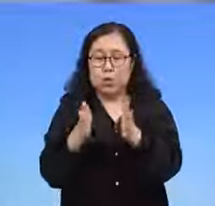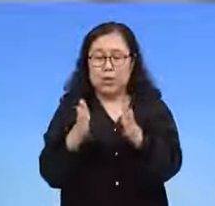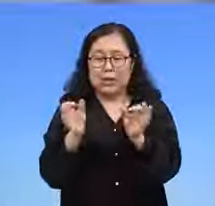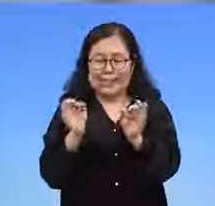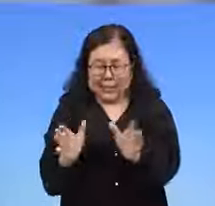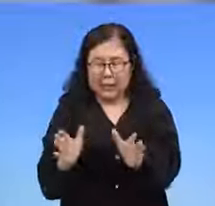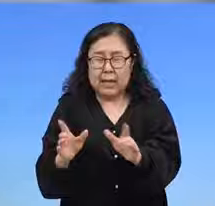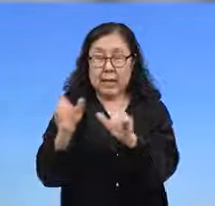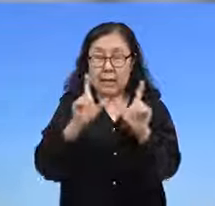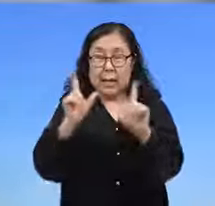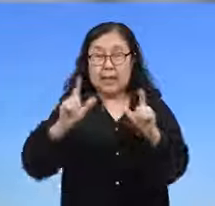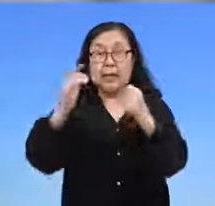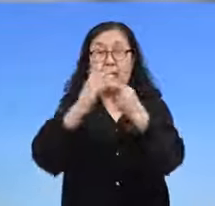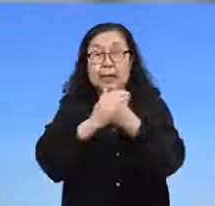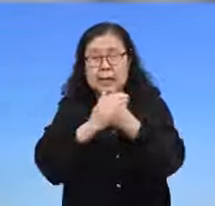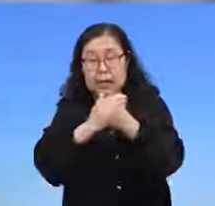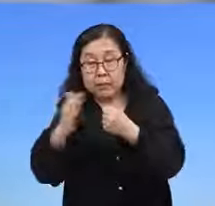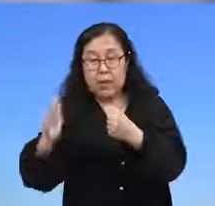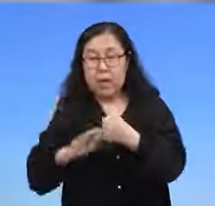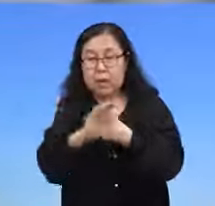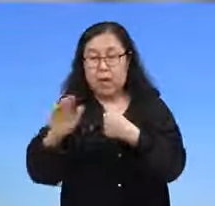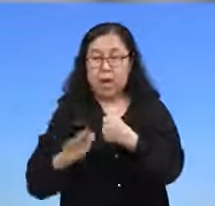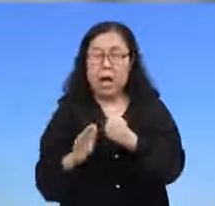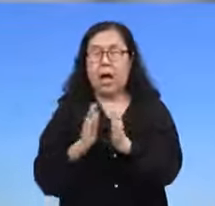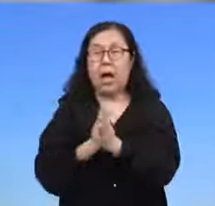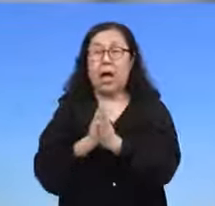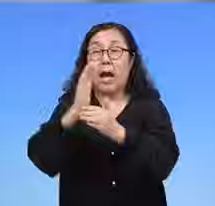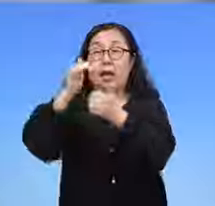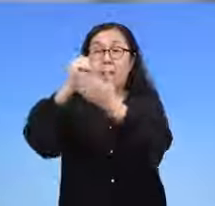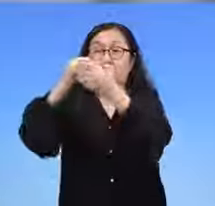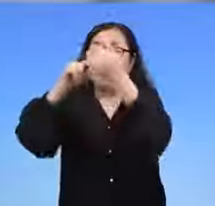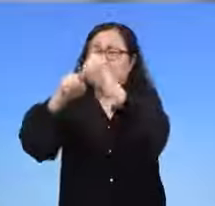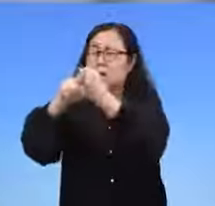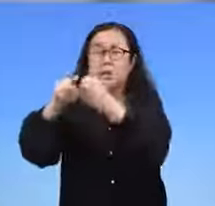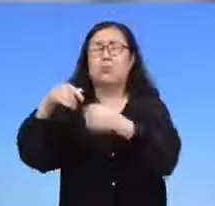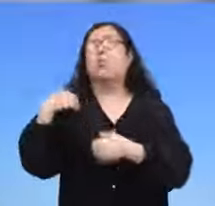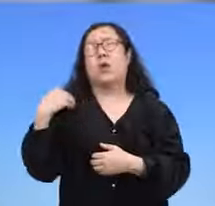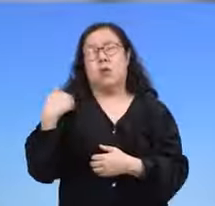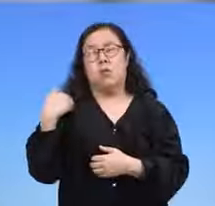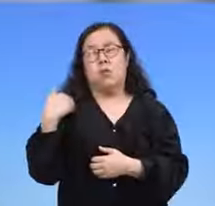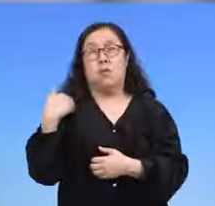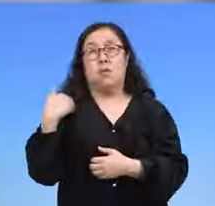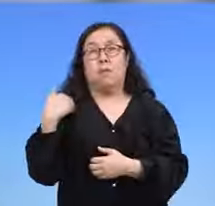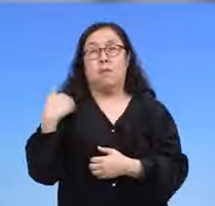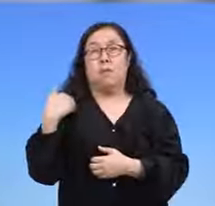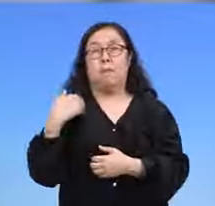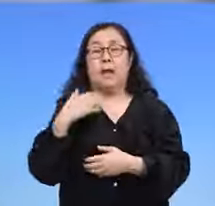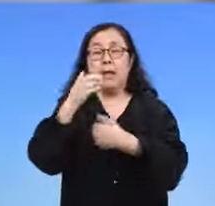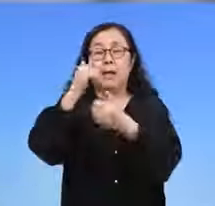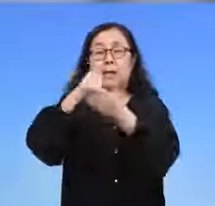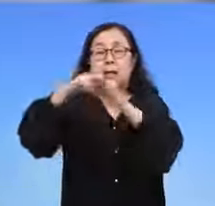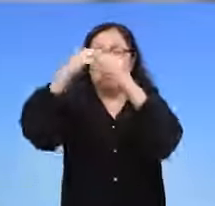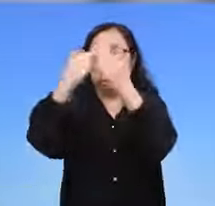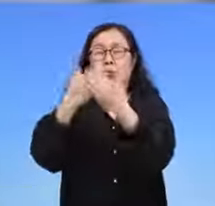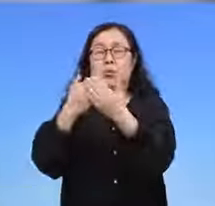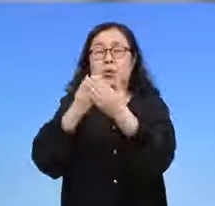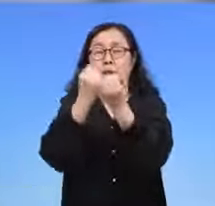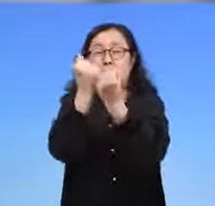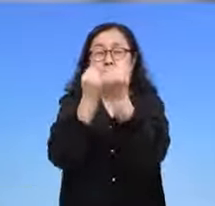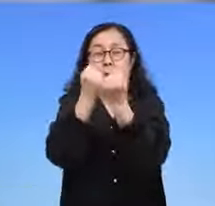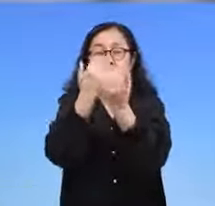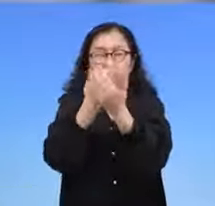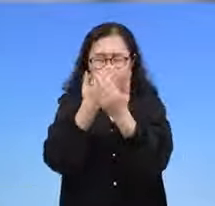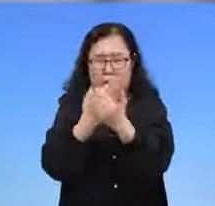어떻게 다 알겠냐고요. 그 제일 미련한 게 그 사춘기 아이 같은 사람들입니다. 하나님 다 설명해 주세요. 하나님